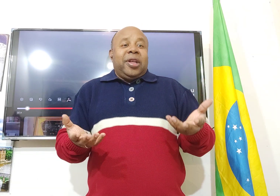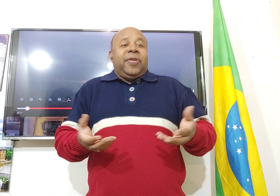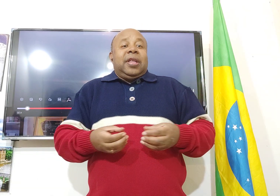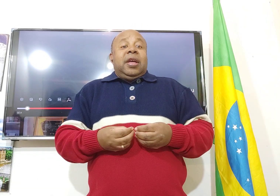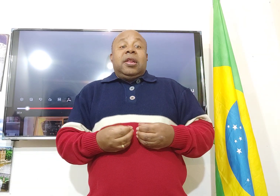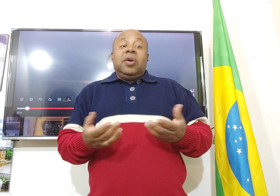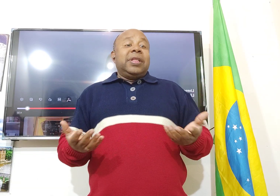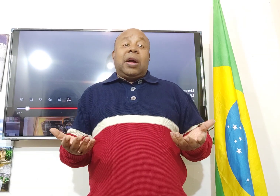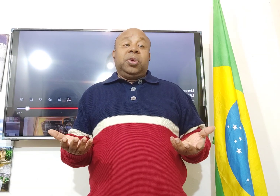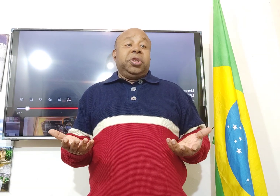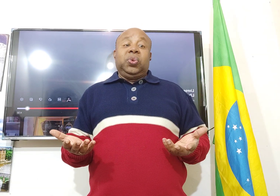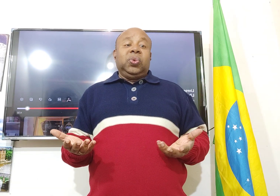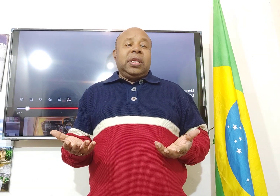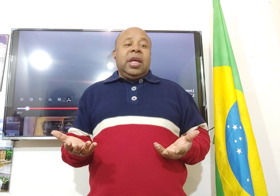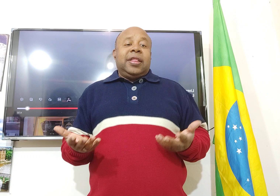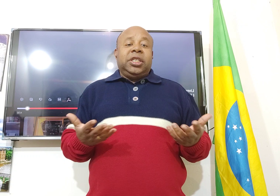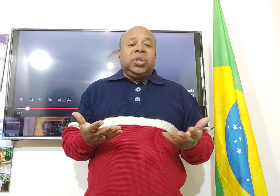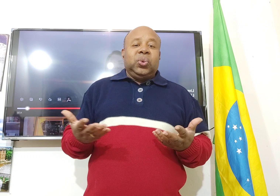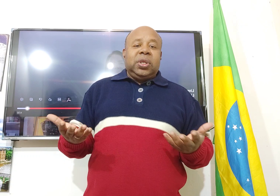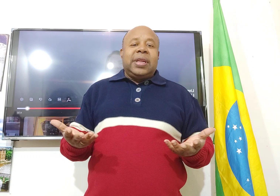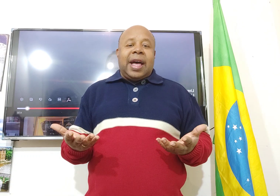fica assim, não dá com Jesus, sem Jesus não dá.